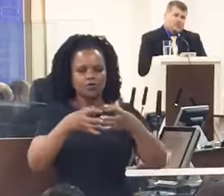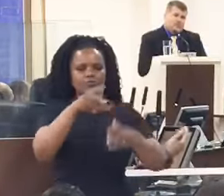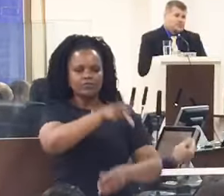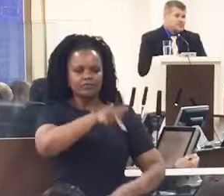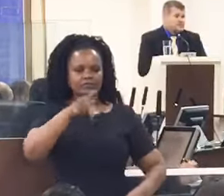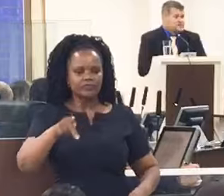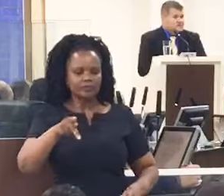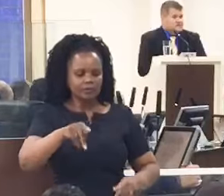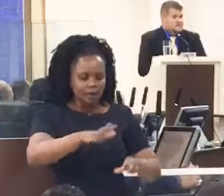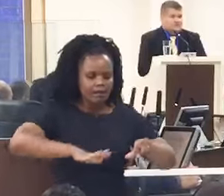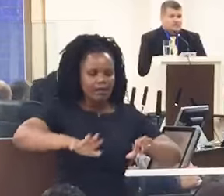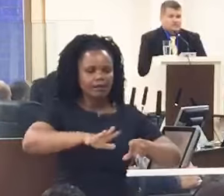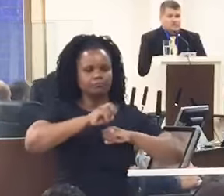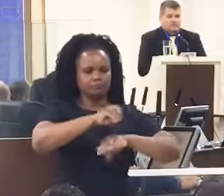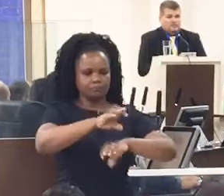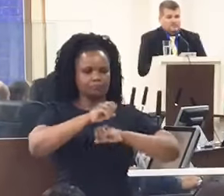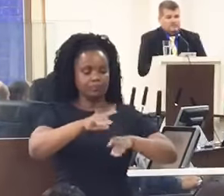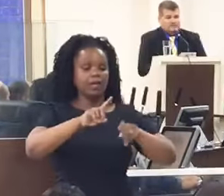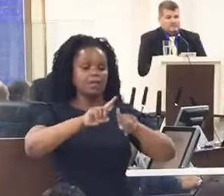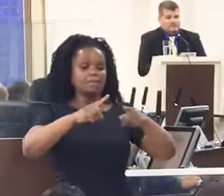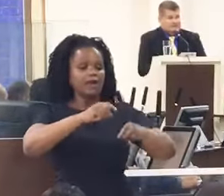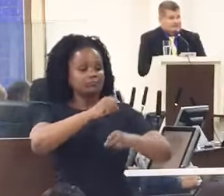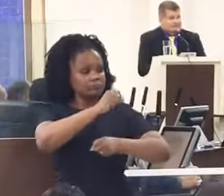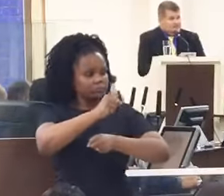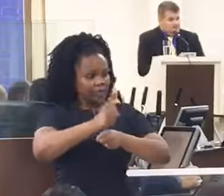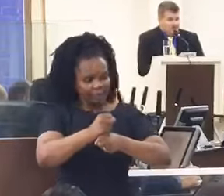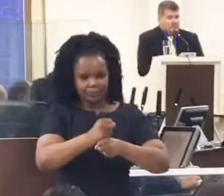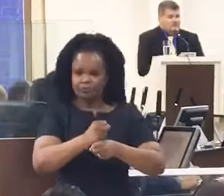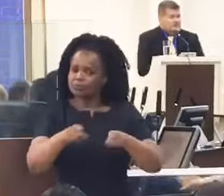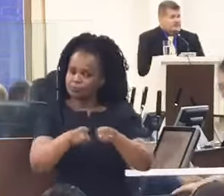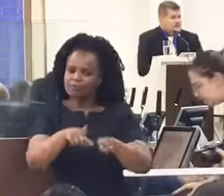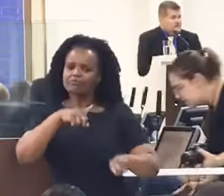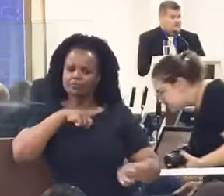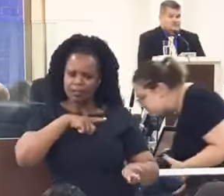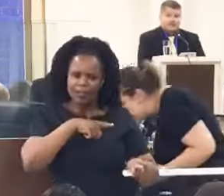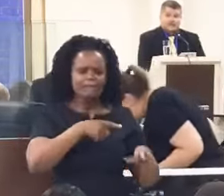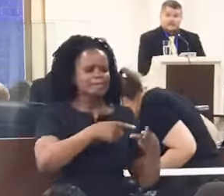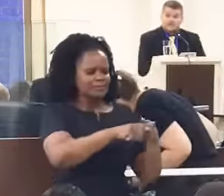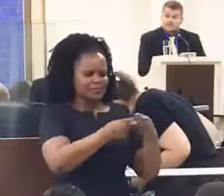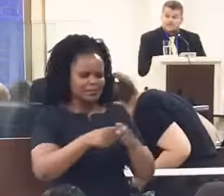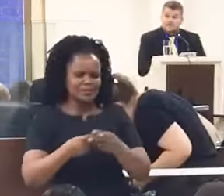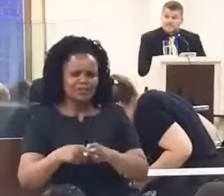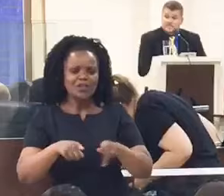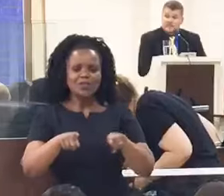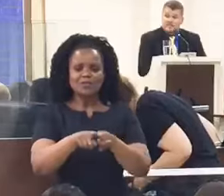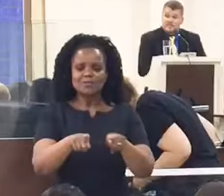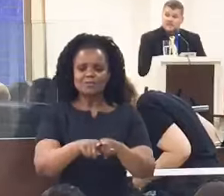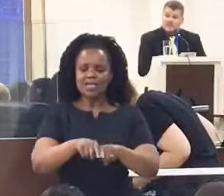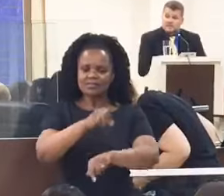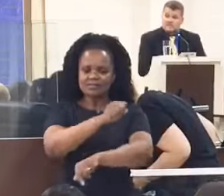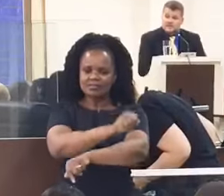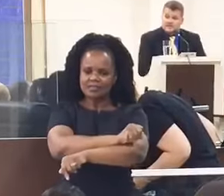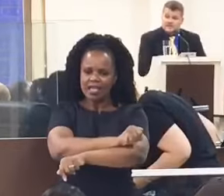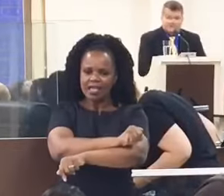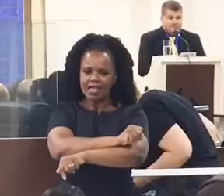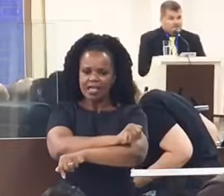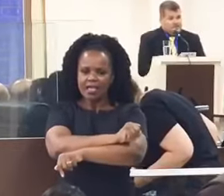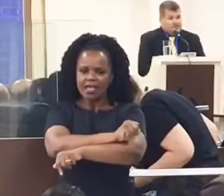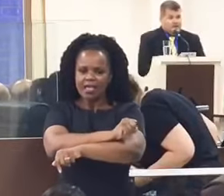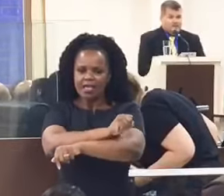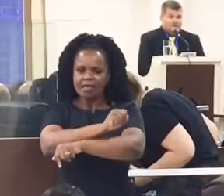E para o ano 2020 nós temos outras obras importantes, ampliações de sala de aulas, o CMEI da Labra, viu, vereador